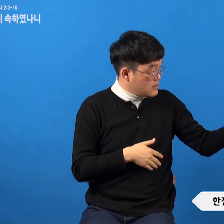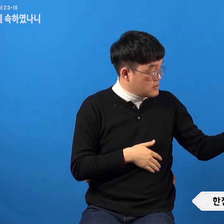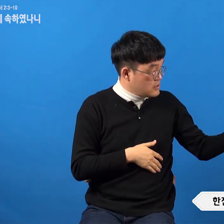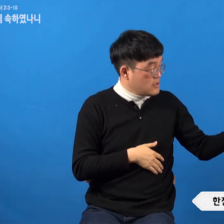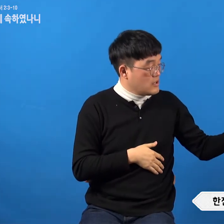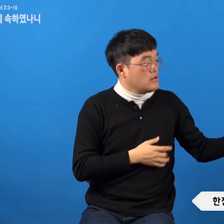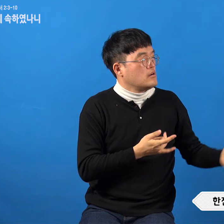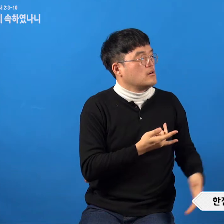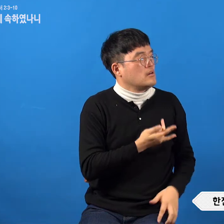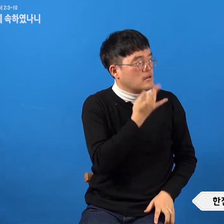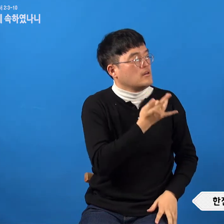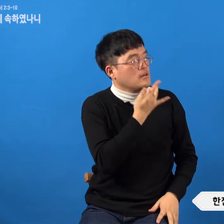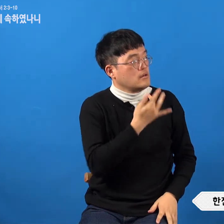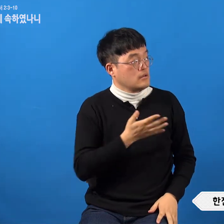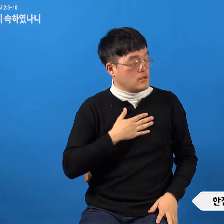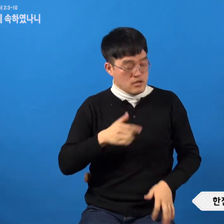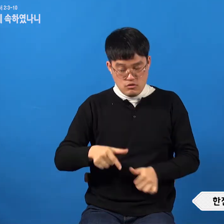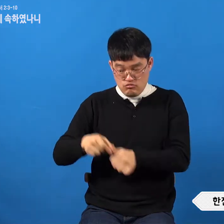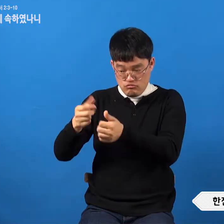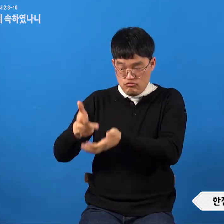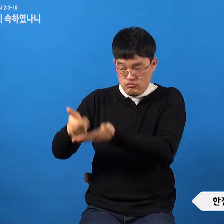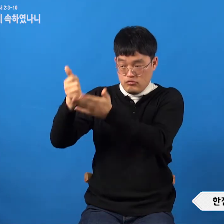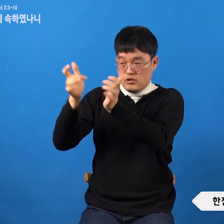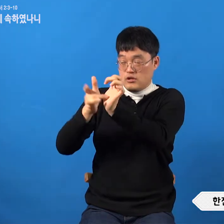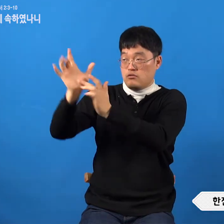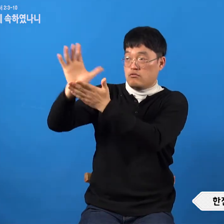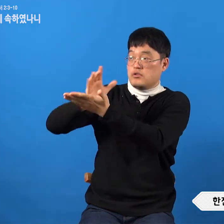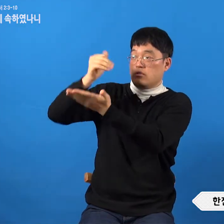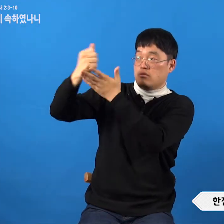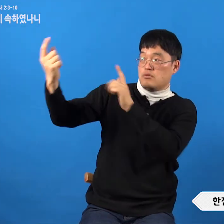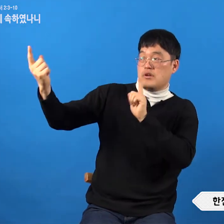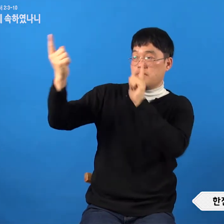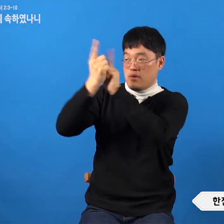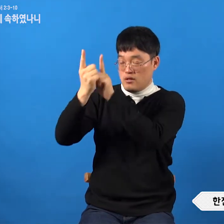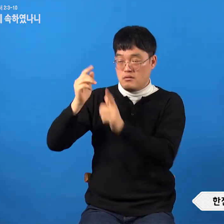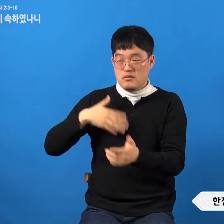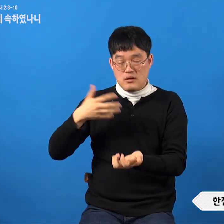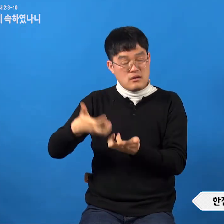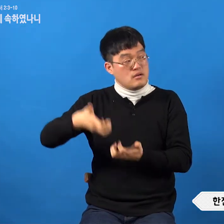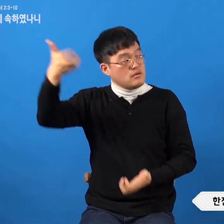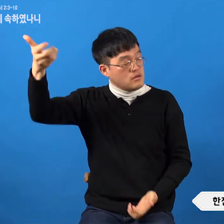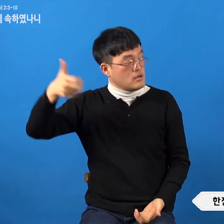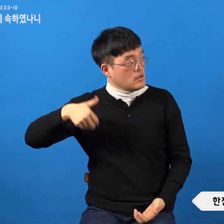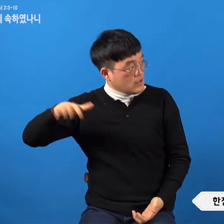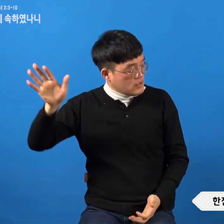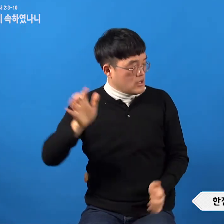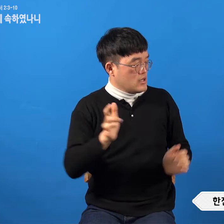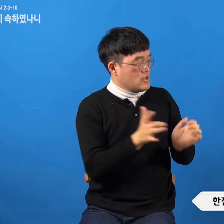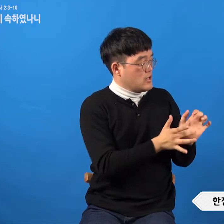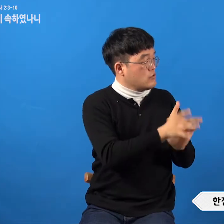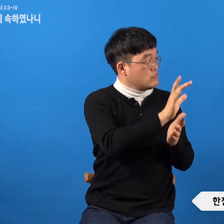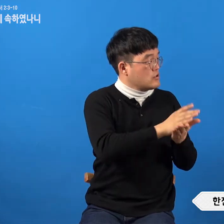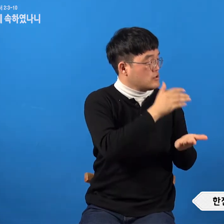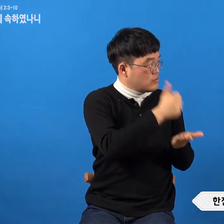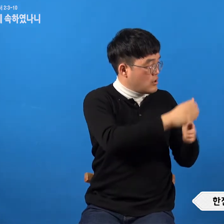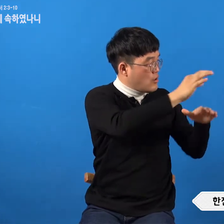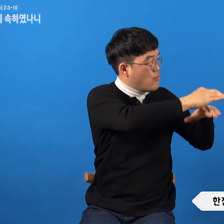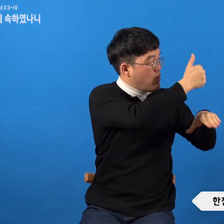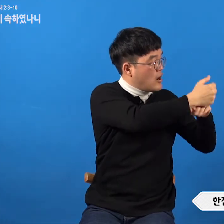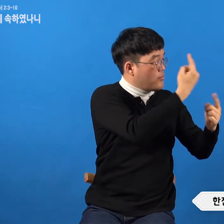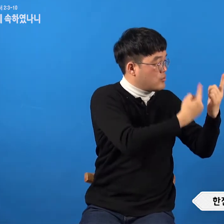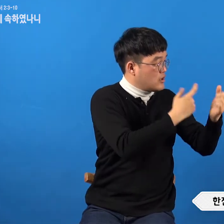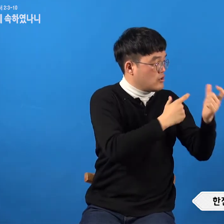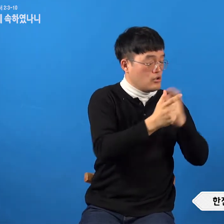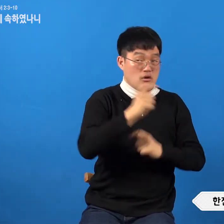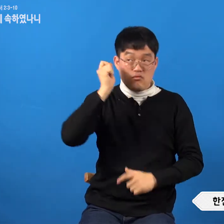대왕께서 비웃으신 저의 구주 예수 그리스도를 만나 뵈러 갈 것입니다. 저는 예수 그리스도가 대왕보다 더 위대하신